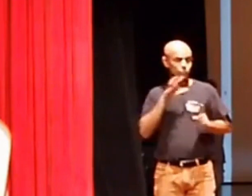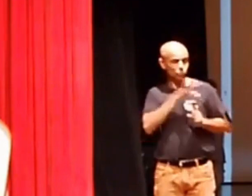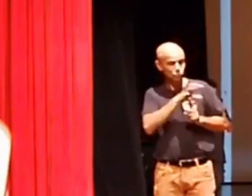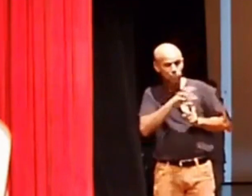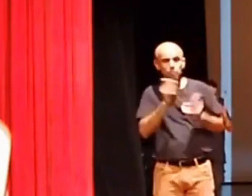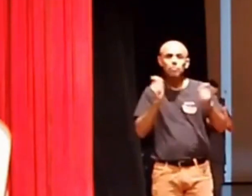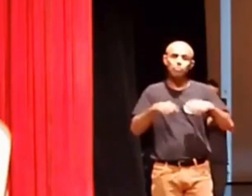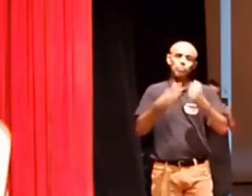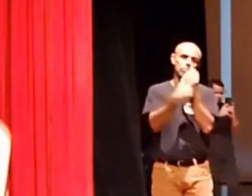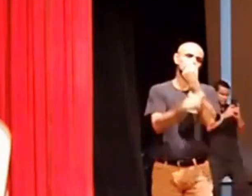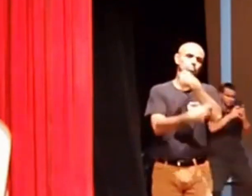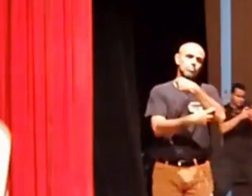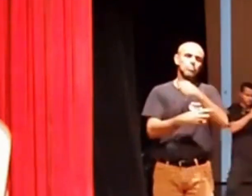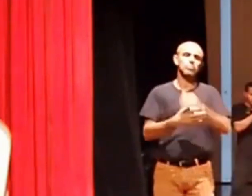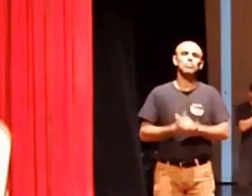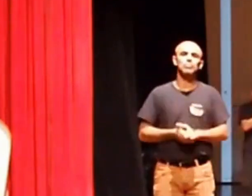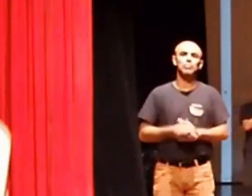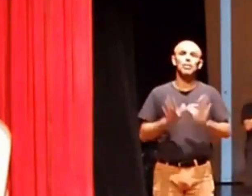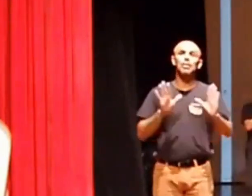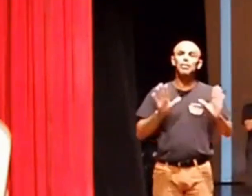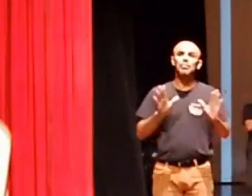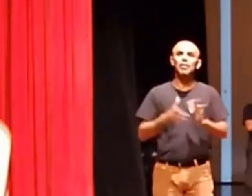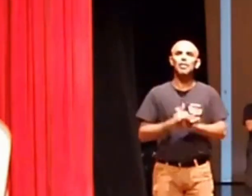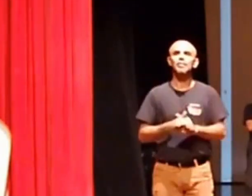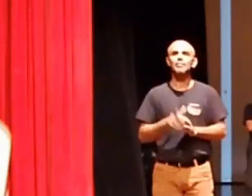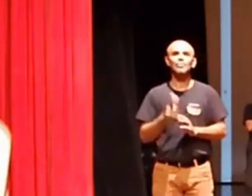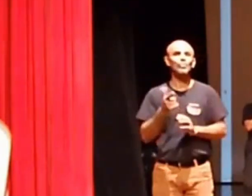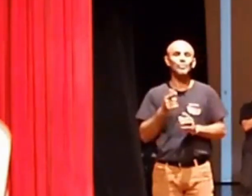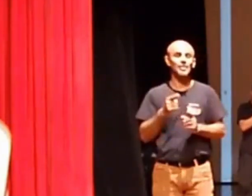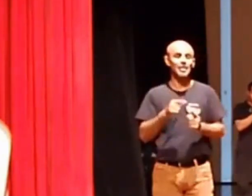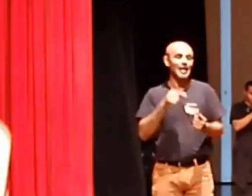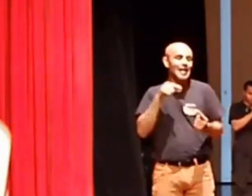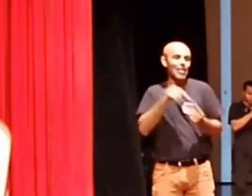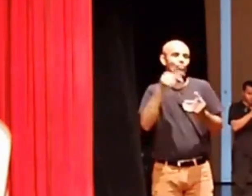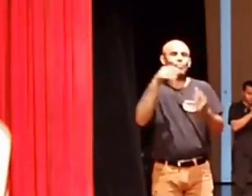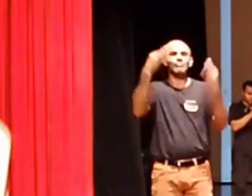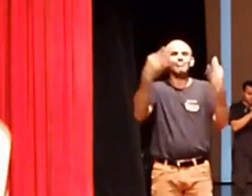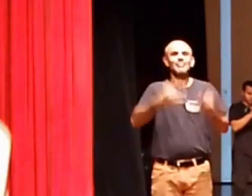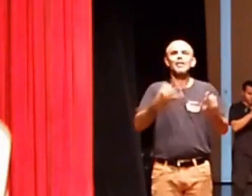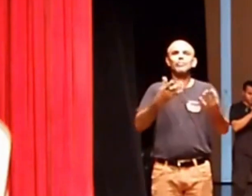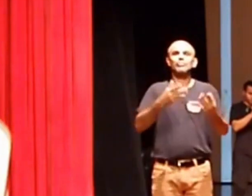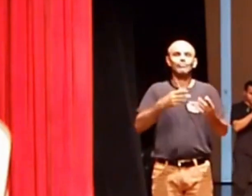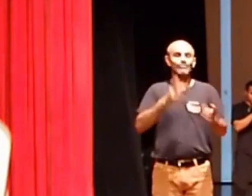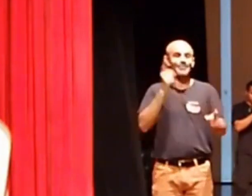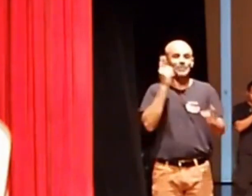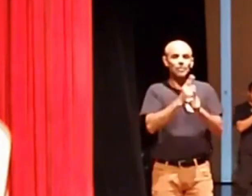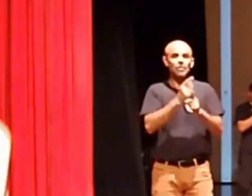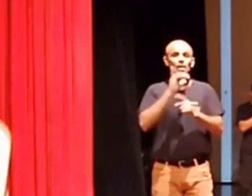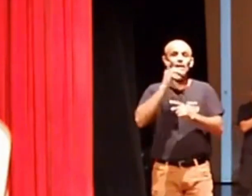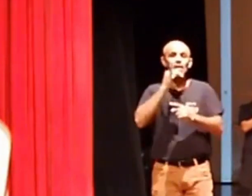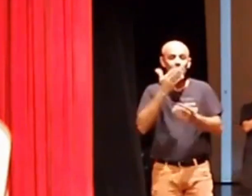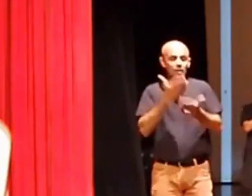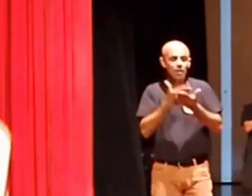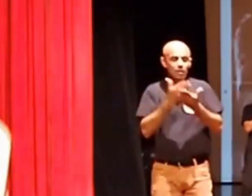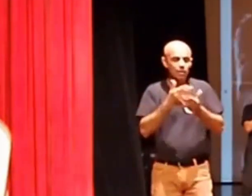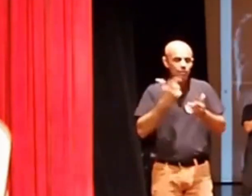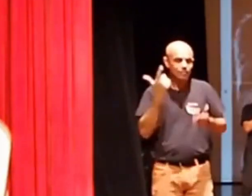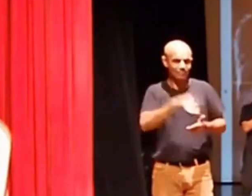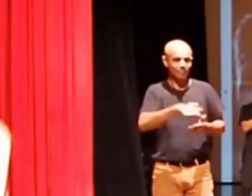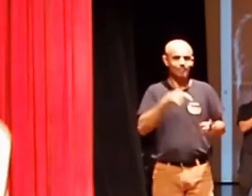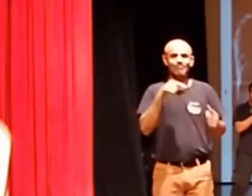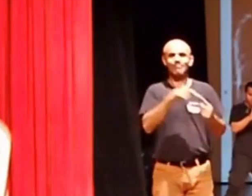causais de uma escoliose, mas não tem algo definido ainda dentro da ciência até hoje.